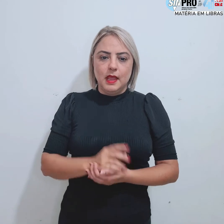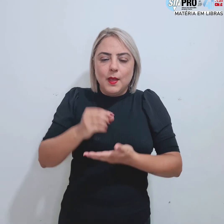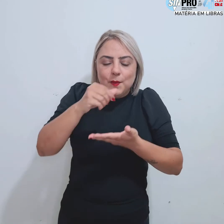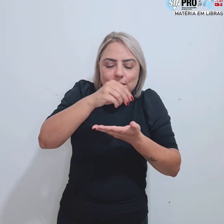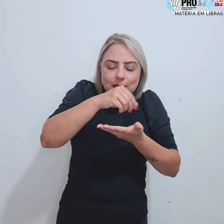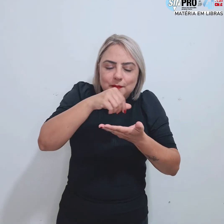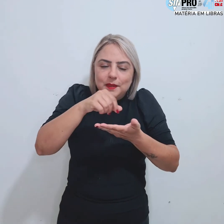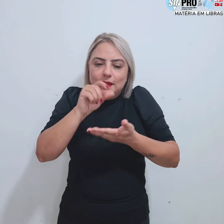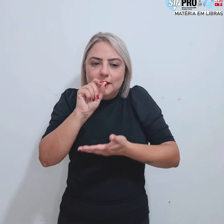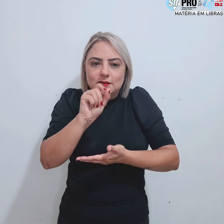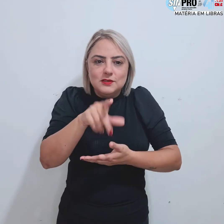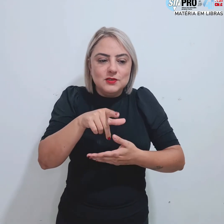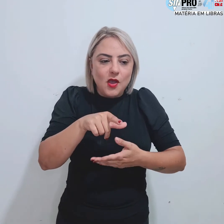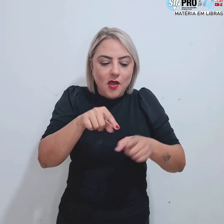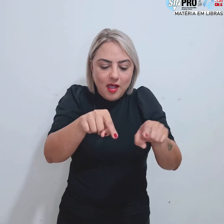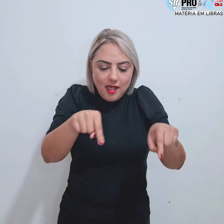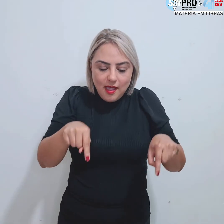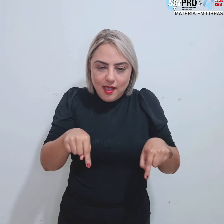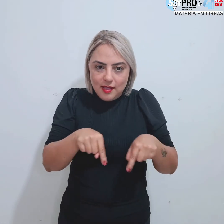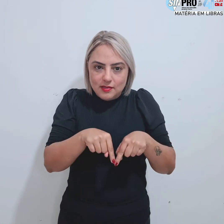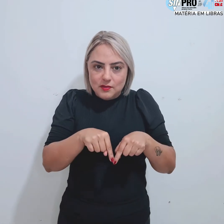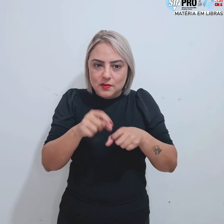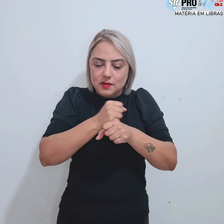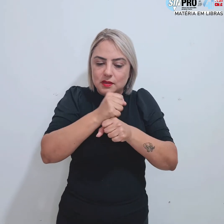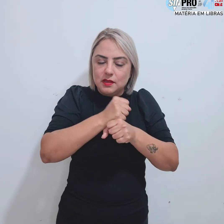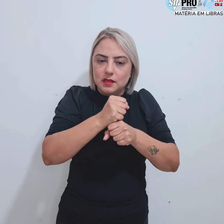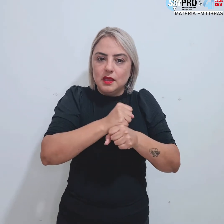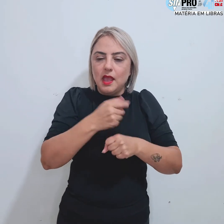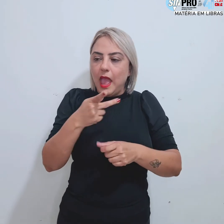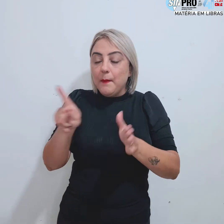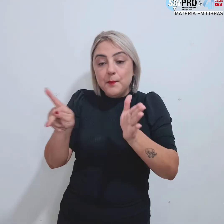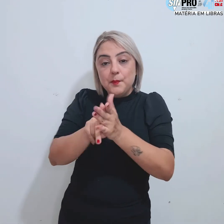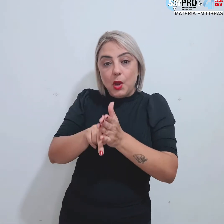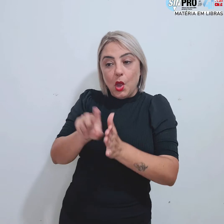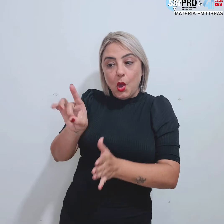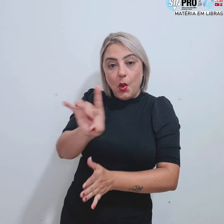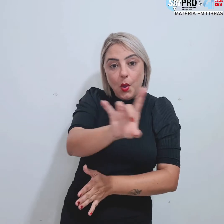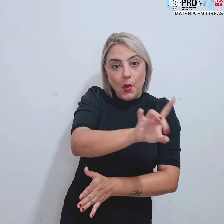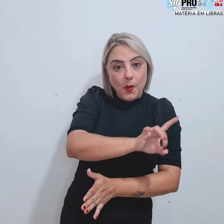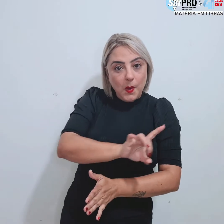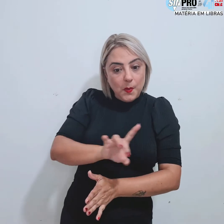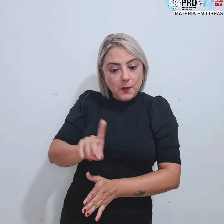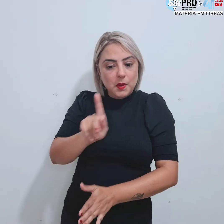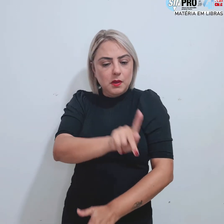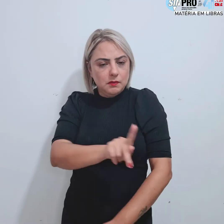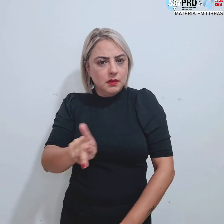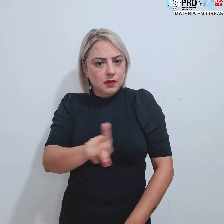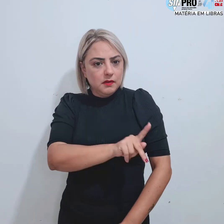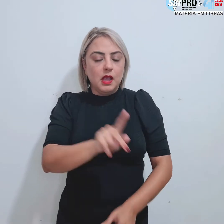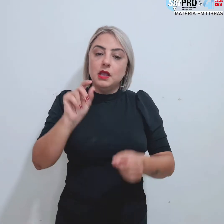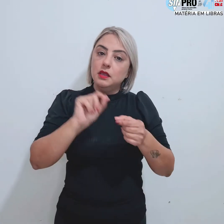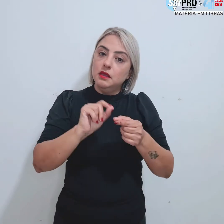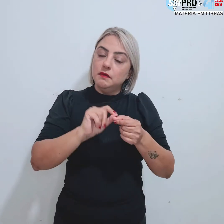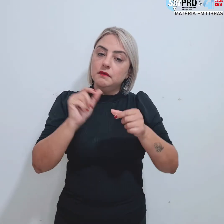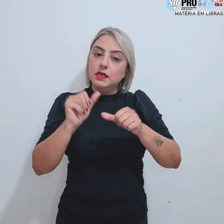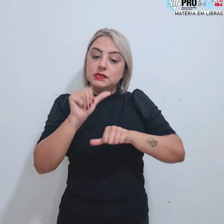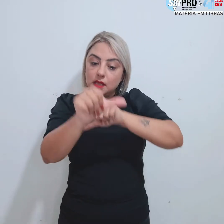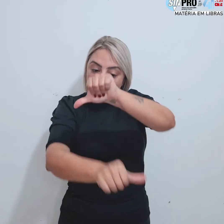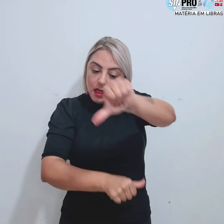temperinho que a gente joga na turma durante o ano é seu. Cada professor é que vai fazer a